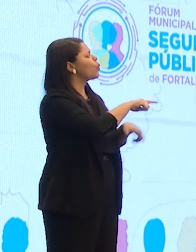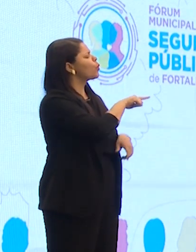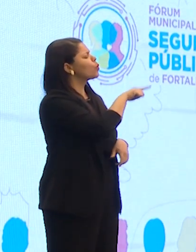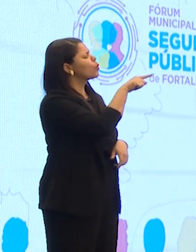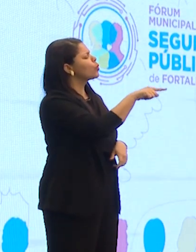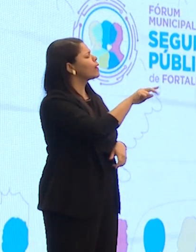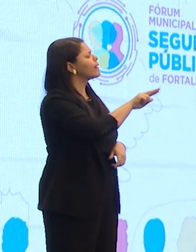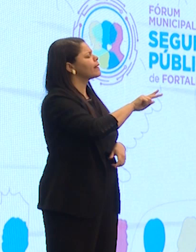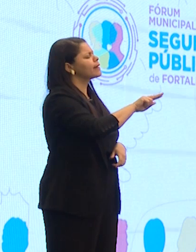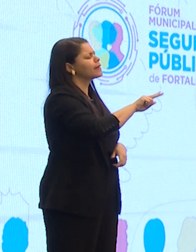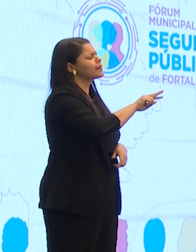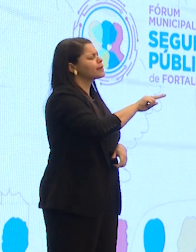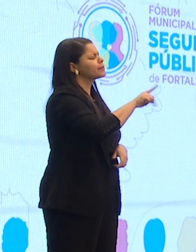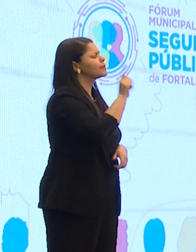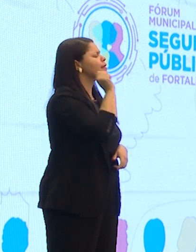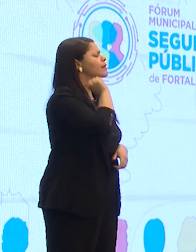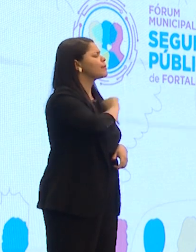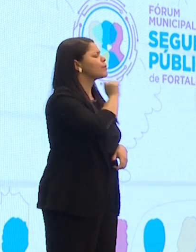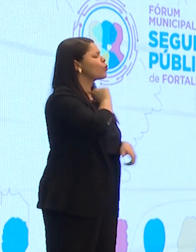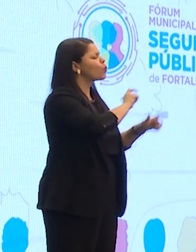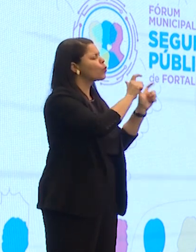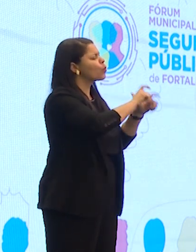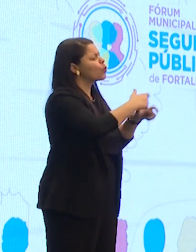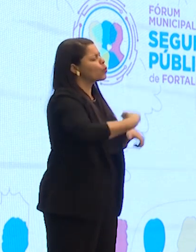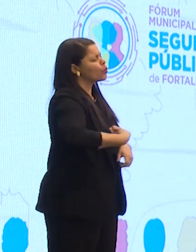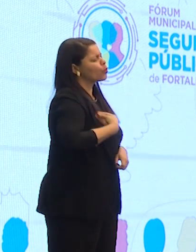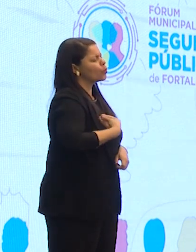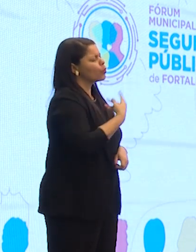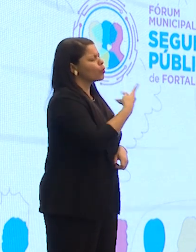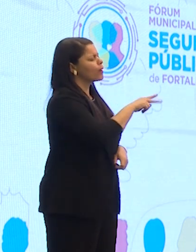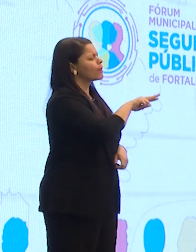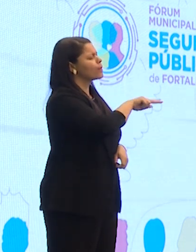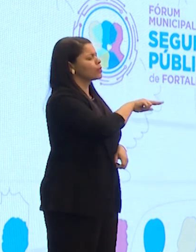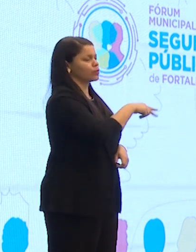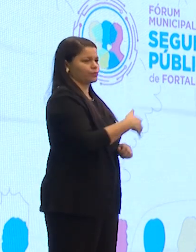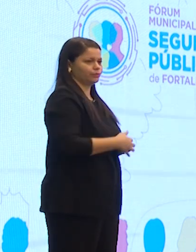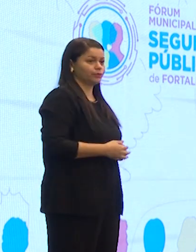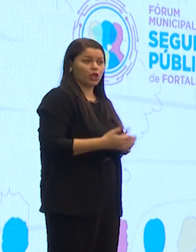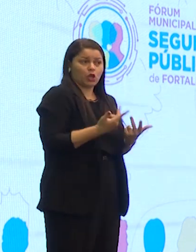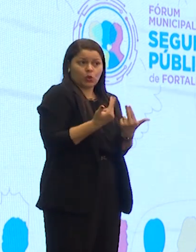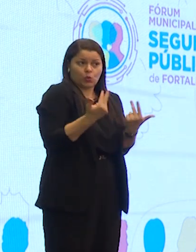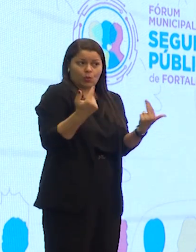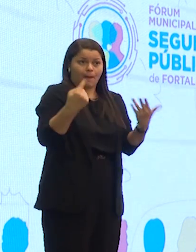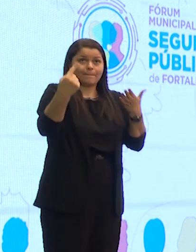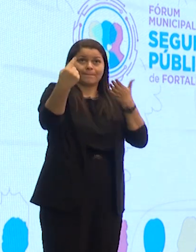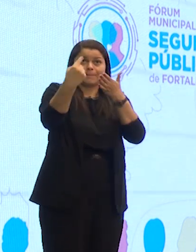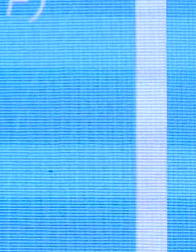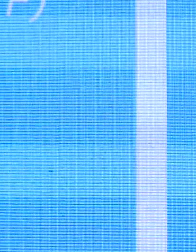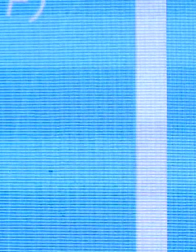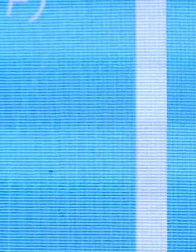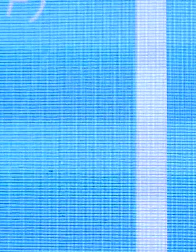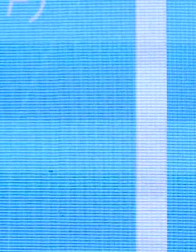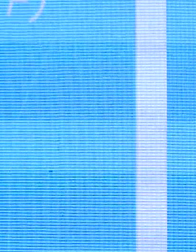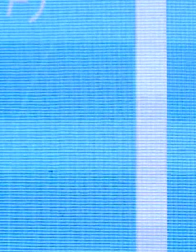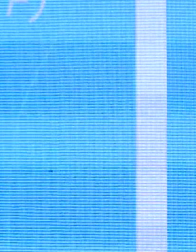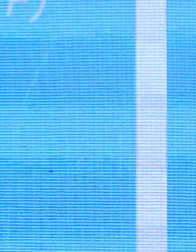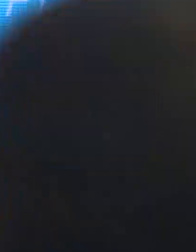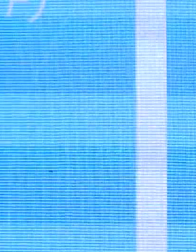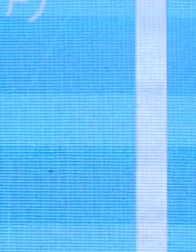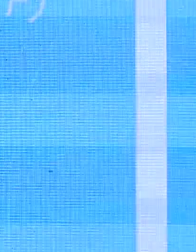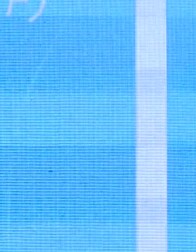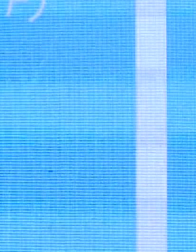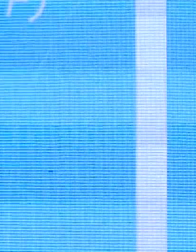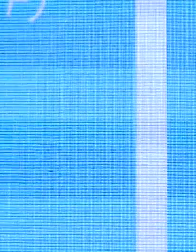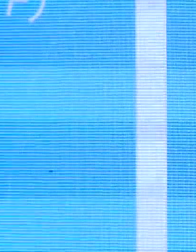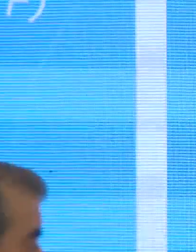todos nós. É uma pergunta que reverbera ao longo de milênios. Onde está o seu irmão, nossos irmãos, as nossas irmãs? E